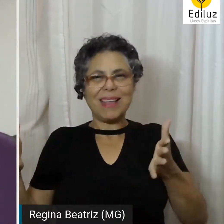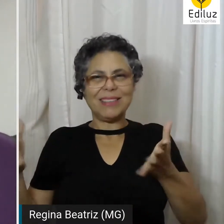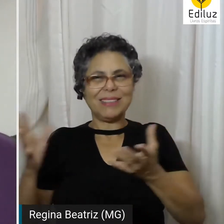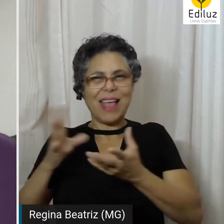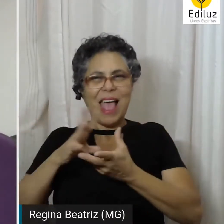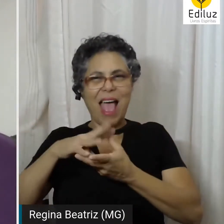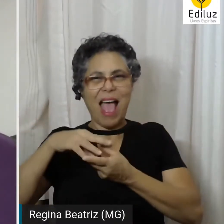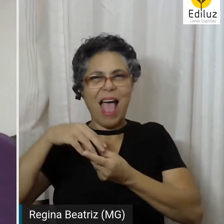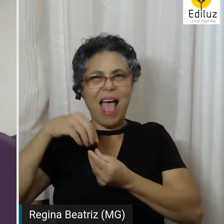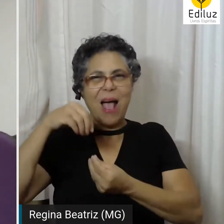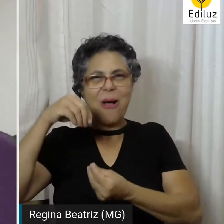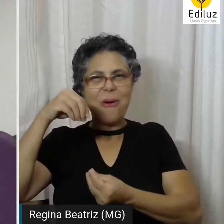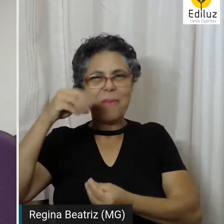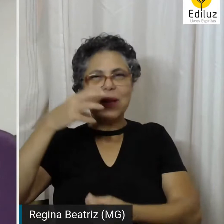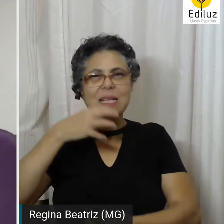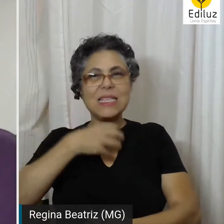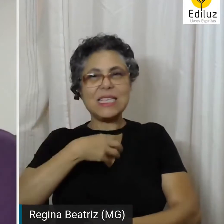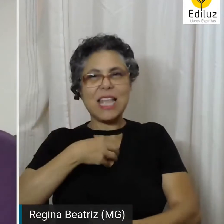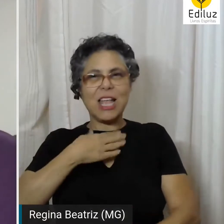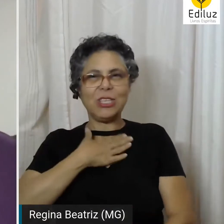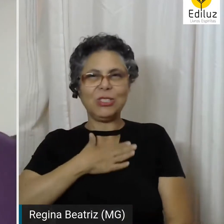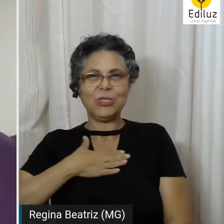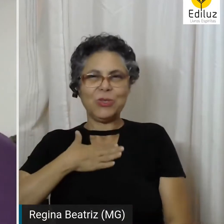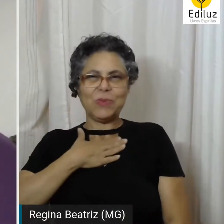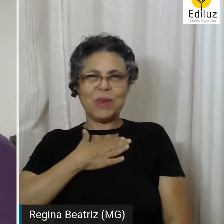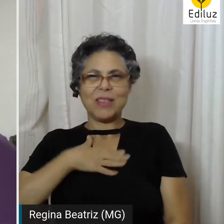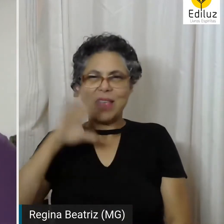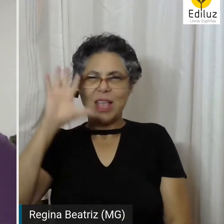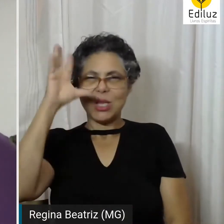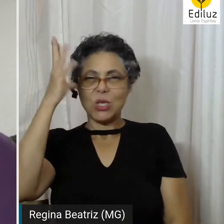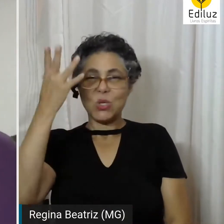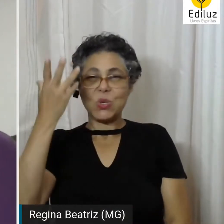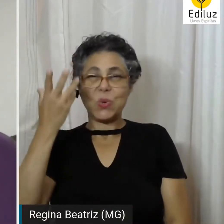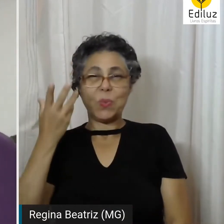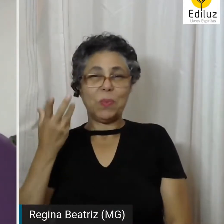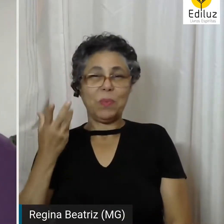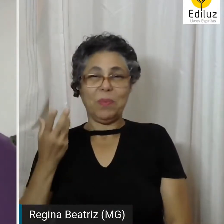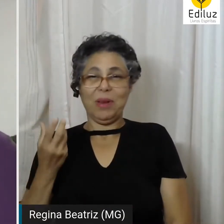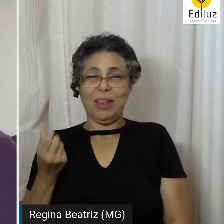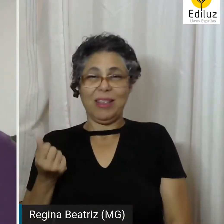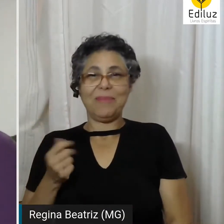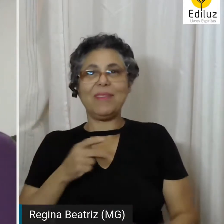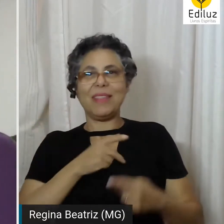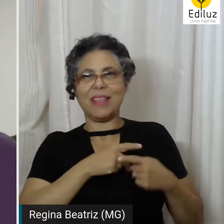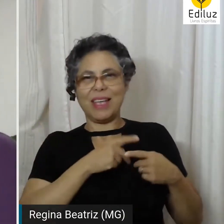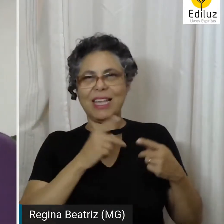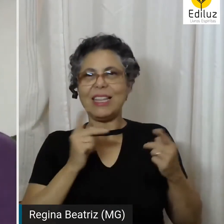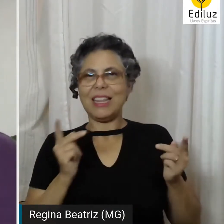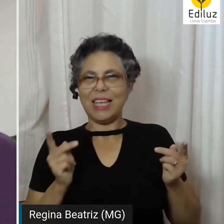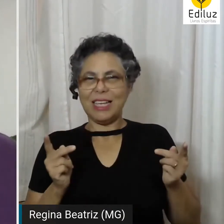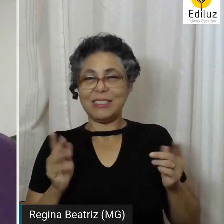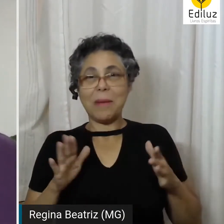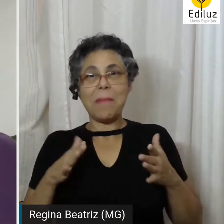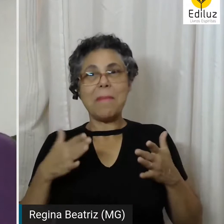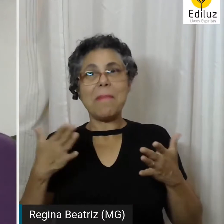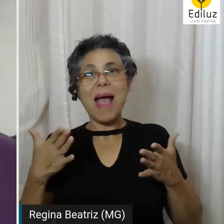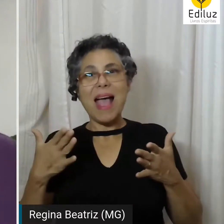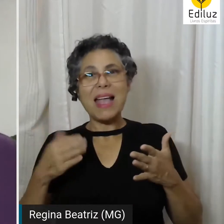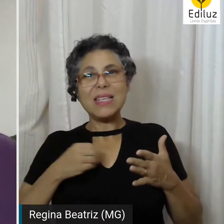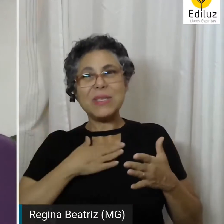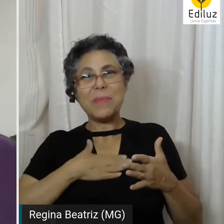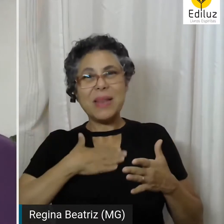também sente o prazer sublime de uma caridade, mais que o prazer